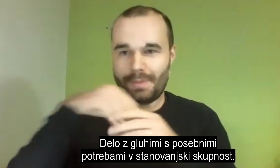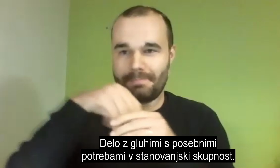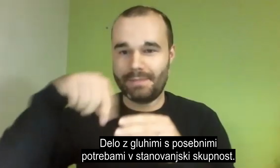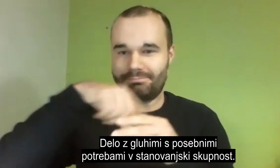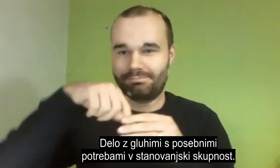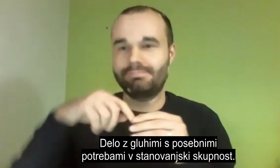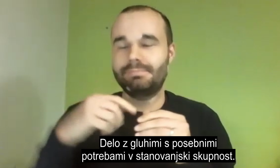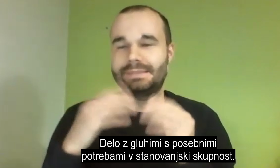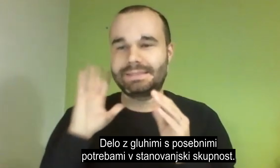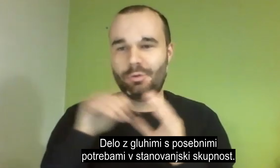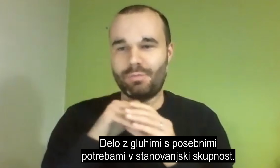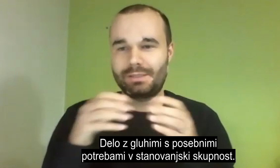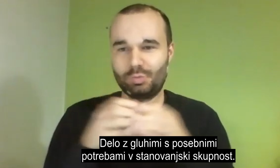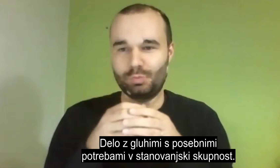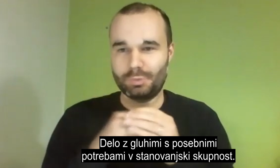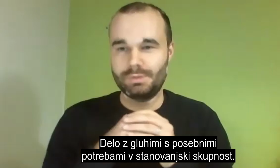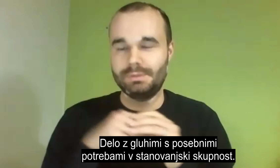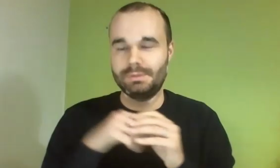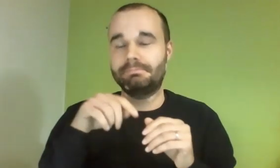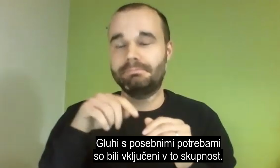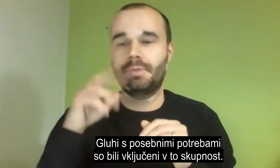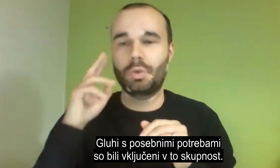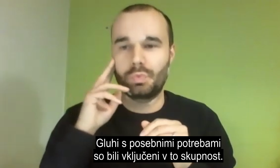s posebnimi potrebami v stanovanjski skupnosti.